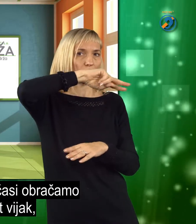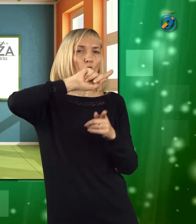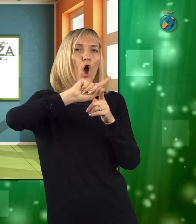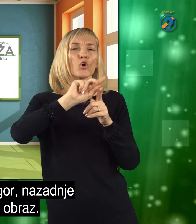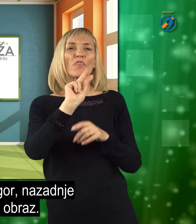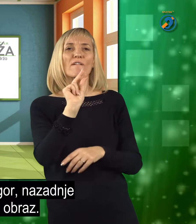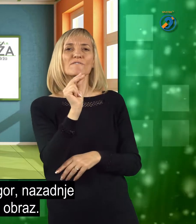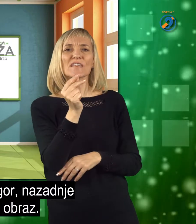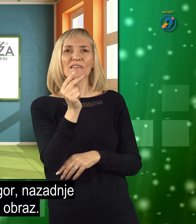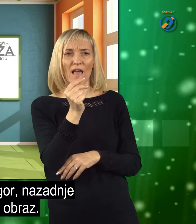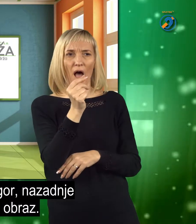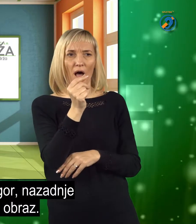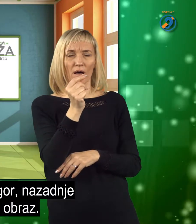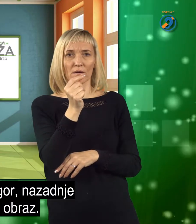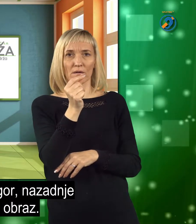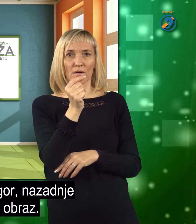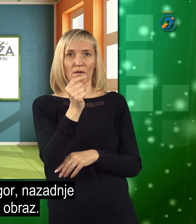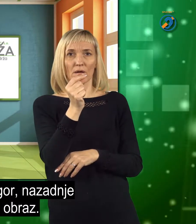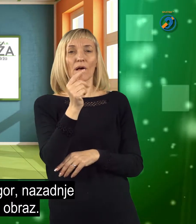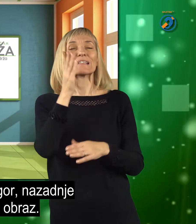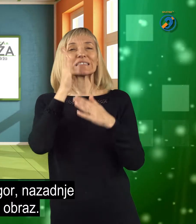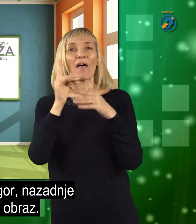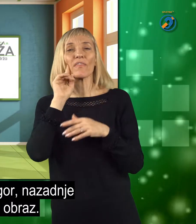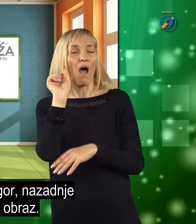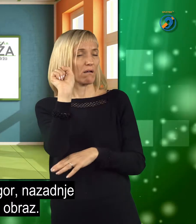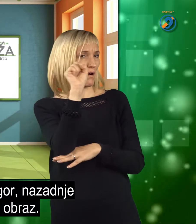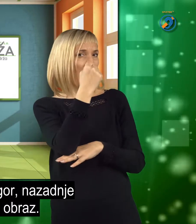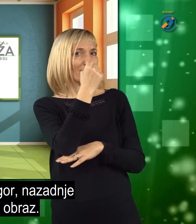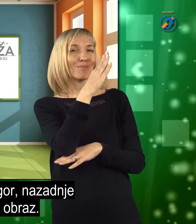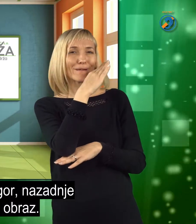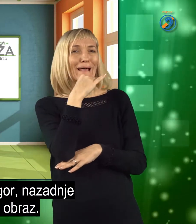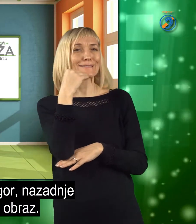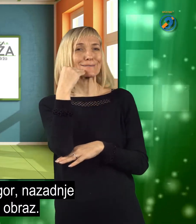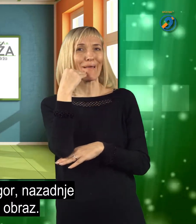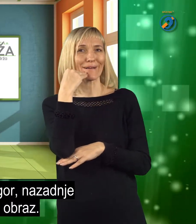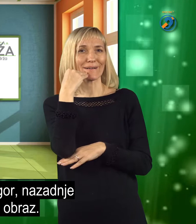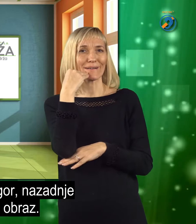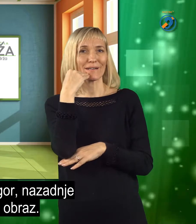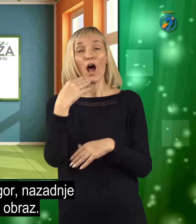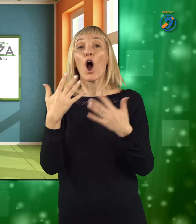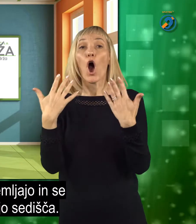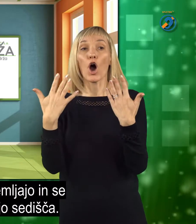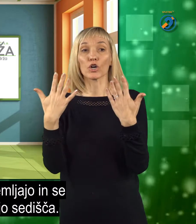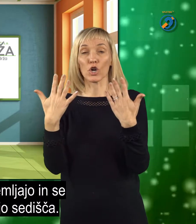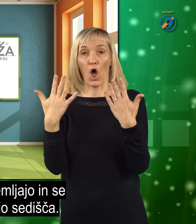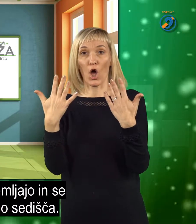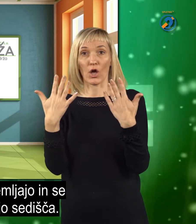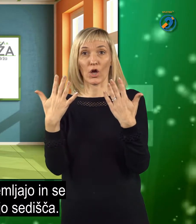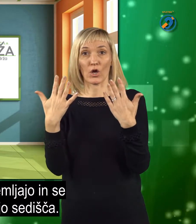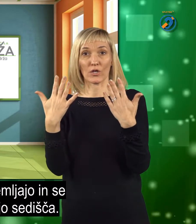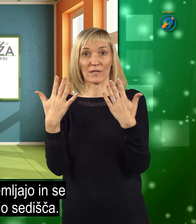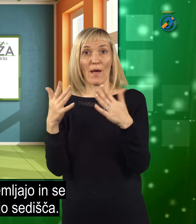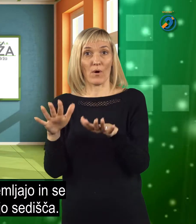vijak od spodaj navzgor. Nazadnje se obrne glava. Nasmehnemo se. Roke nas